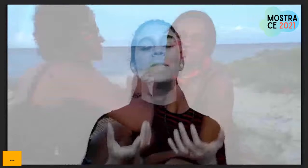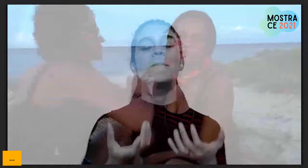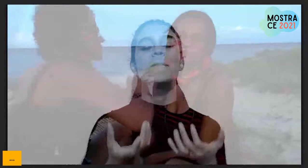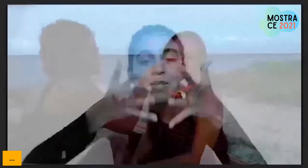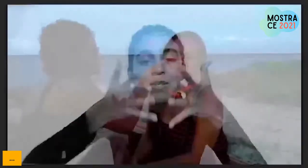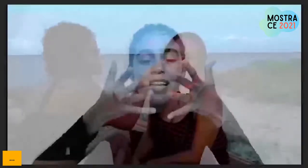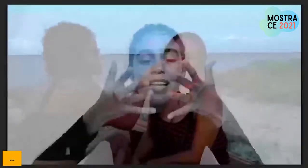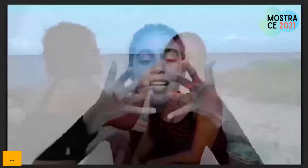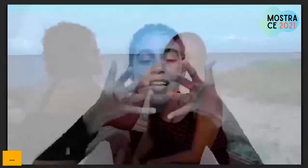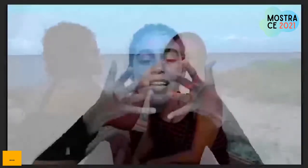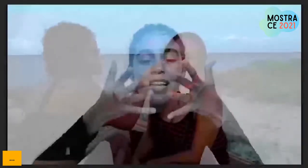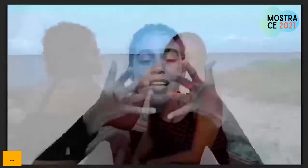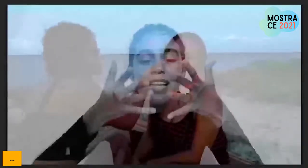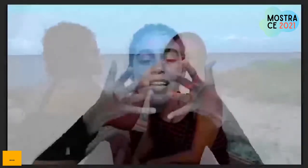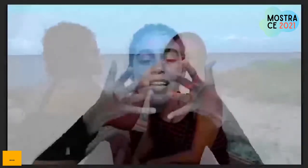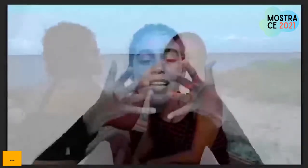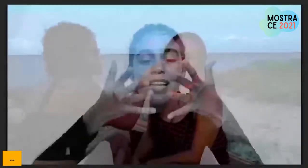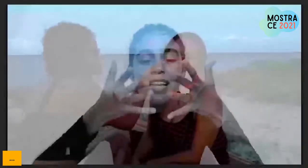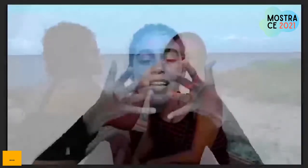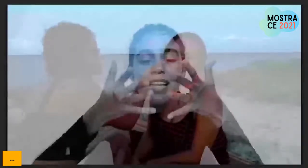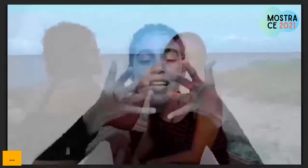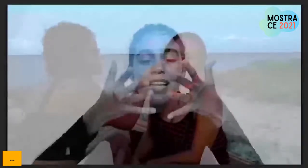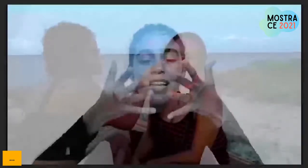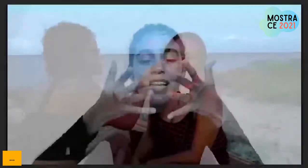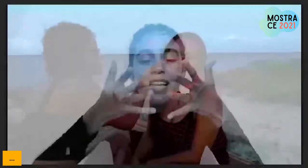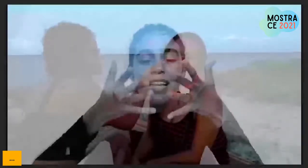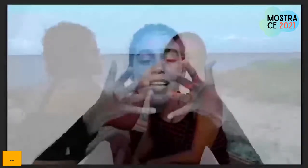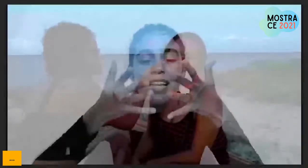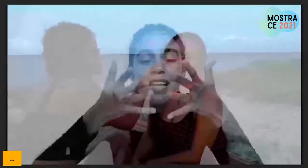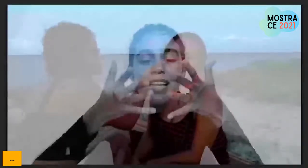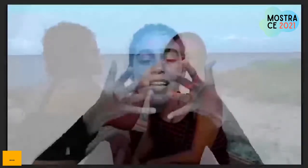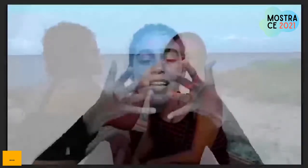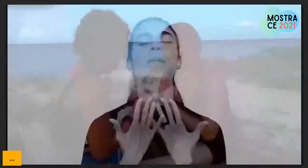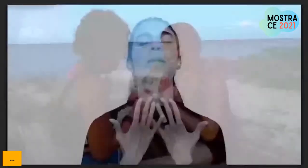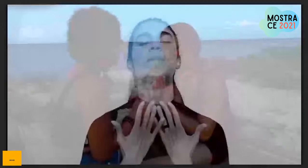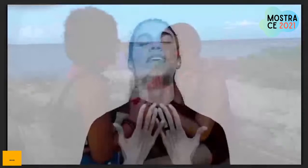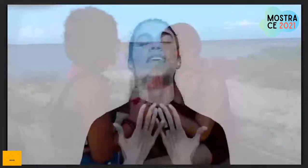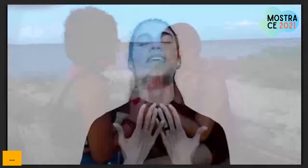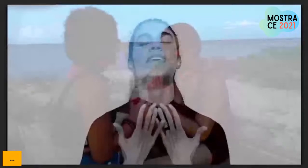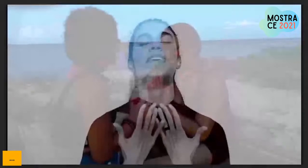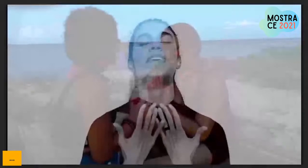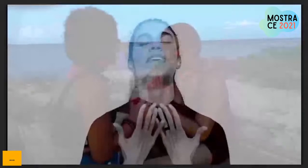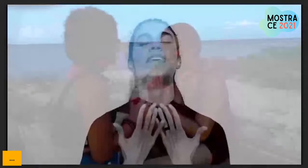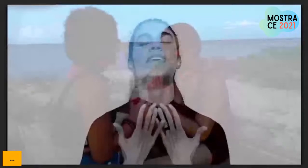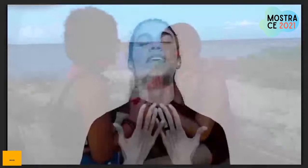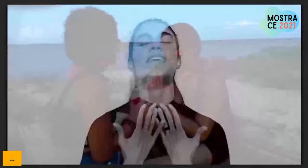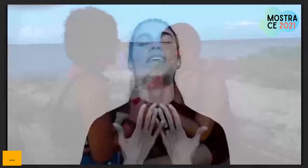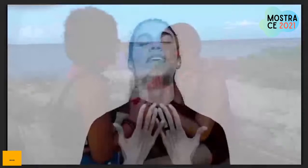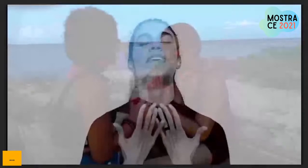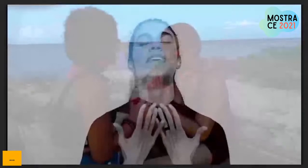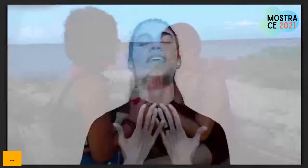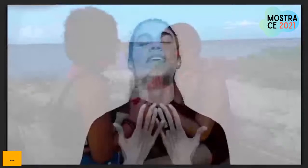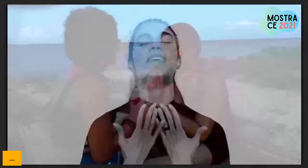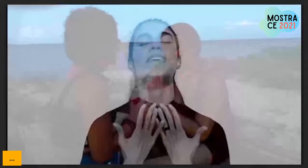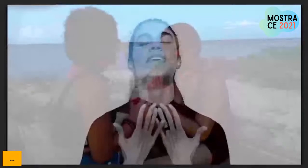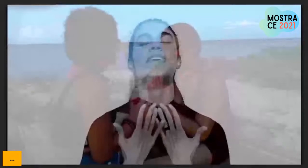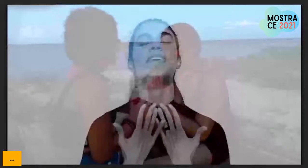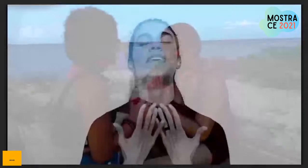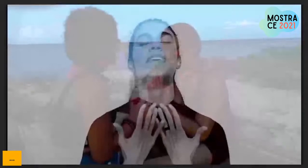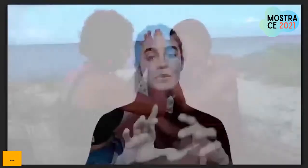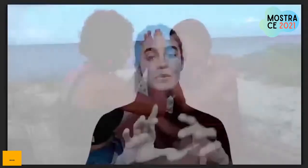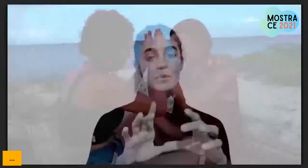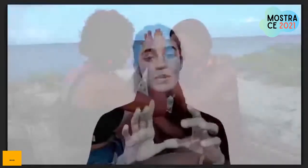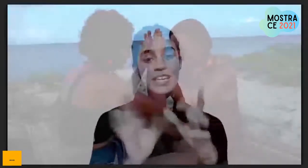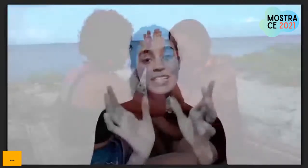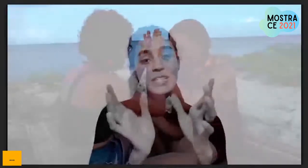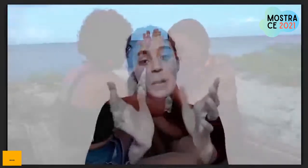os quatro elementos da natureza dentro do meu eu interior, da minha alma.